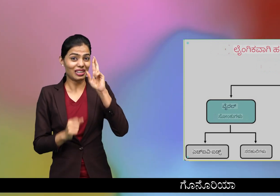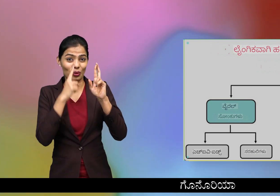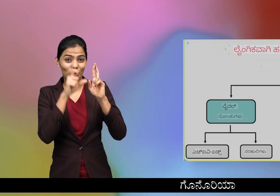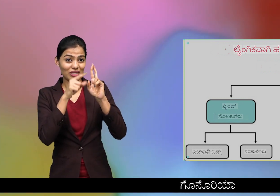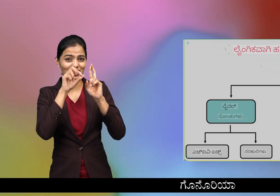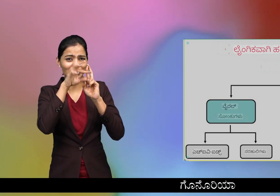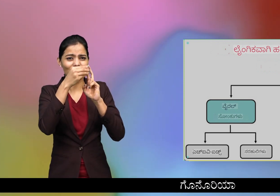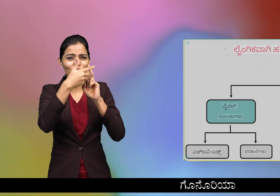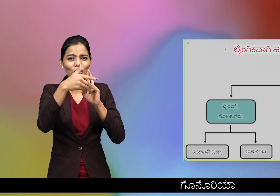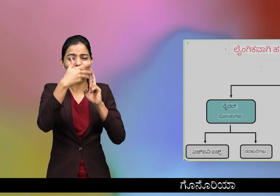ಗೊನೋರಿಯಾ,